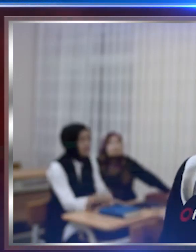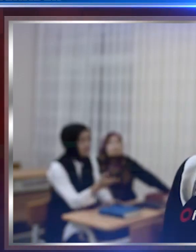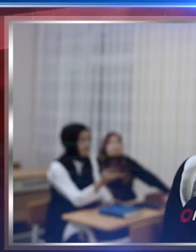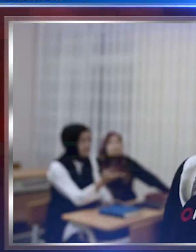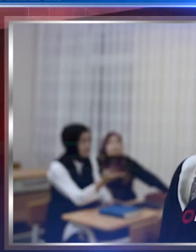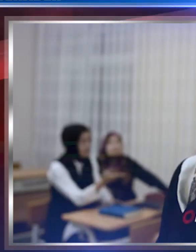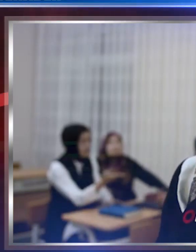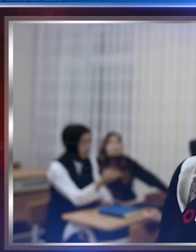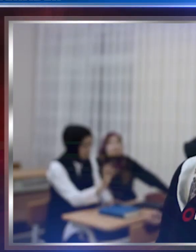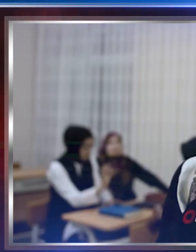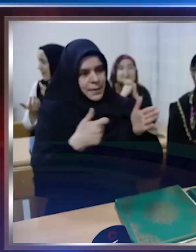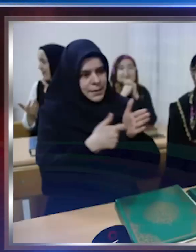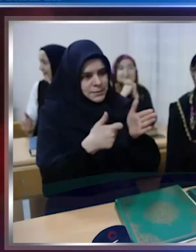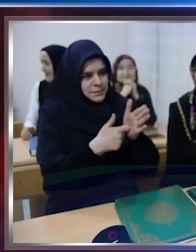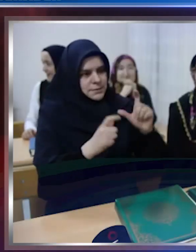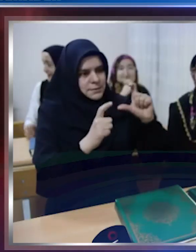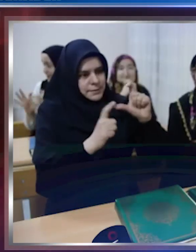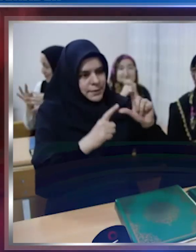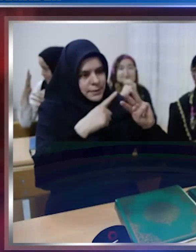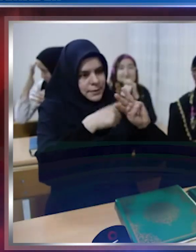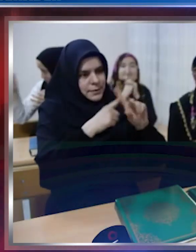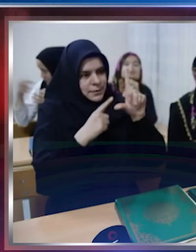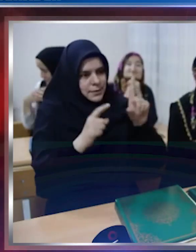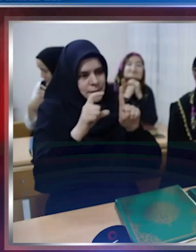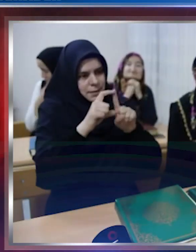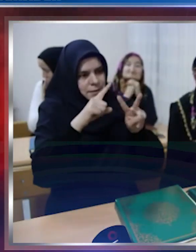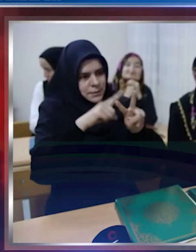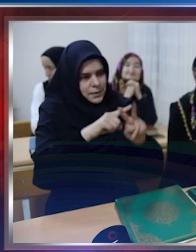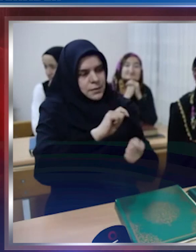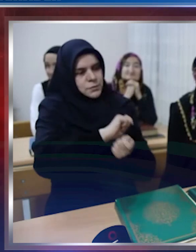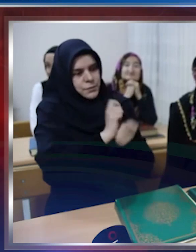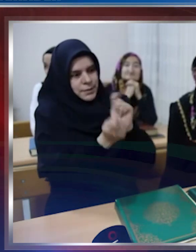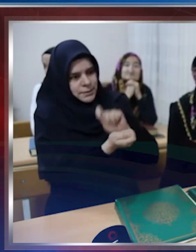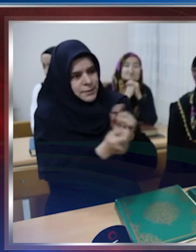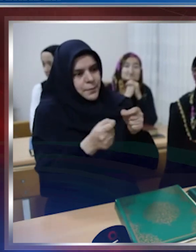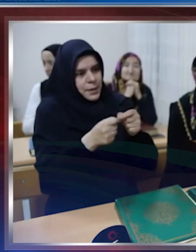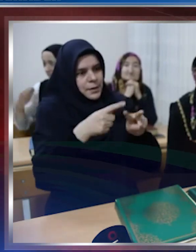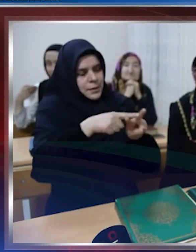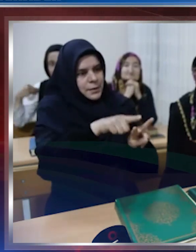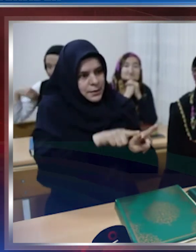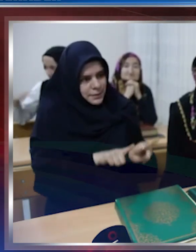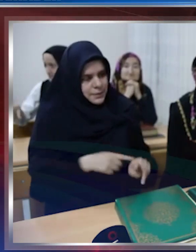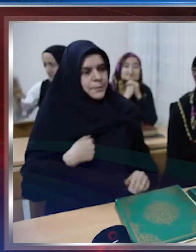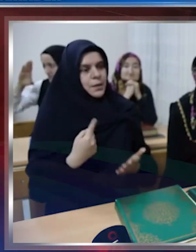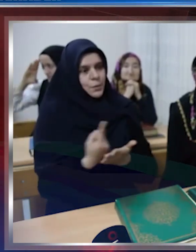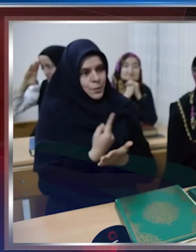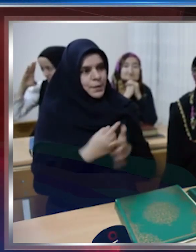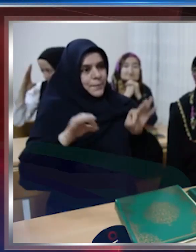arkadaşlara da ulaşma şansımız olacak. Benim adım Selda, soyadım